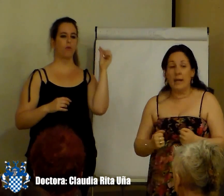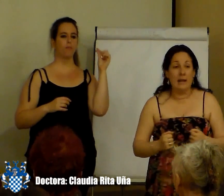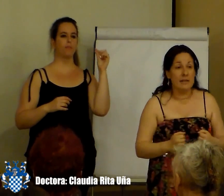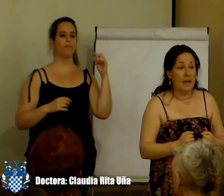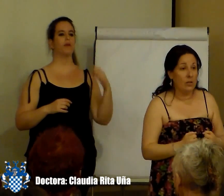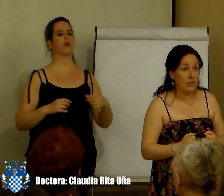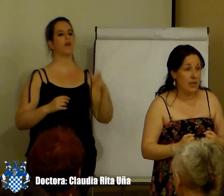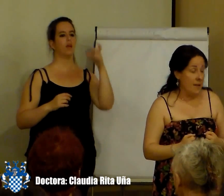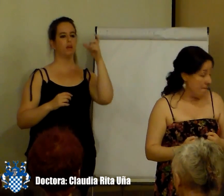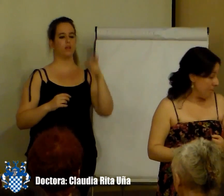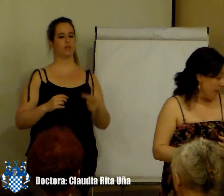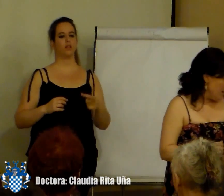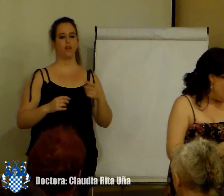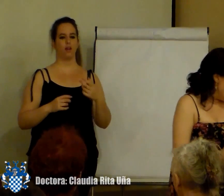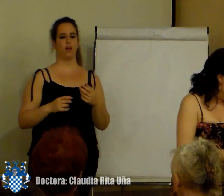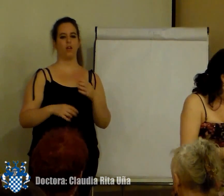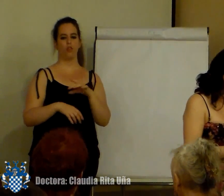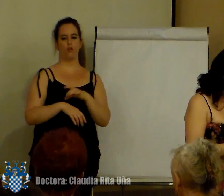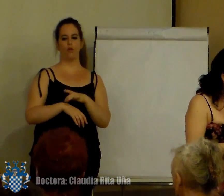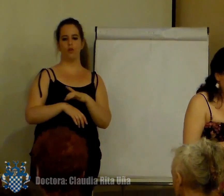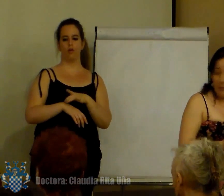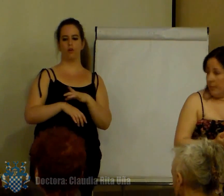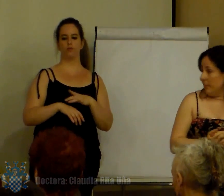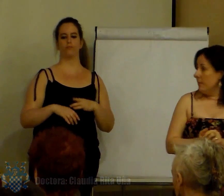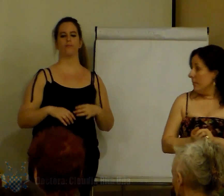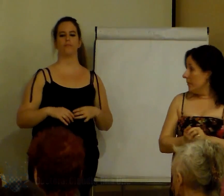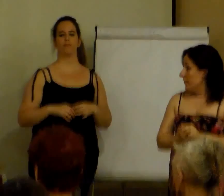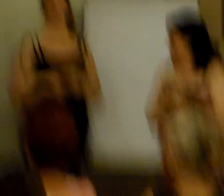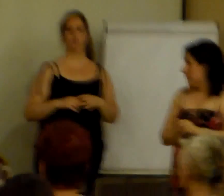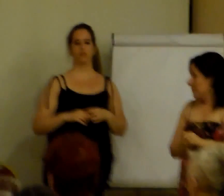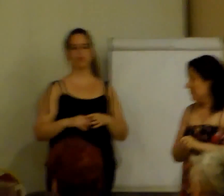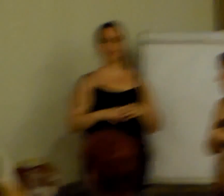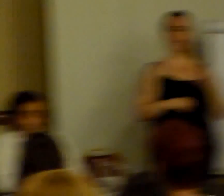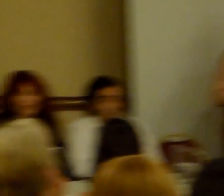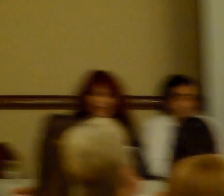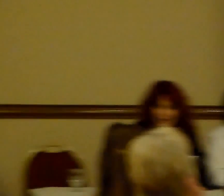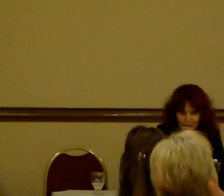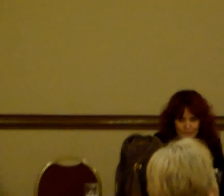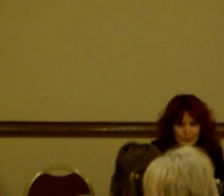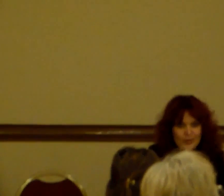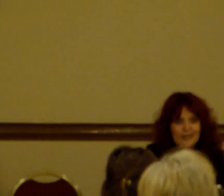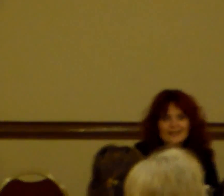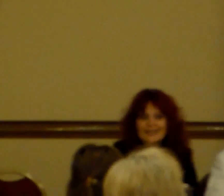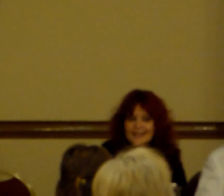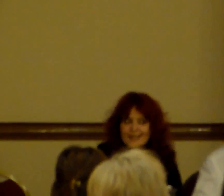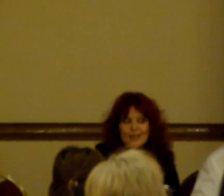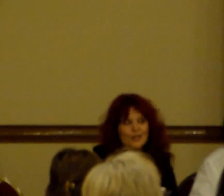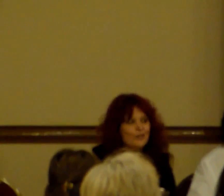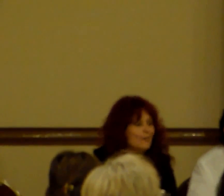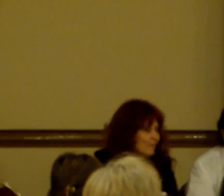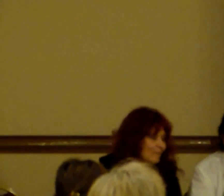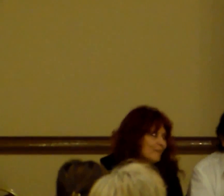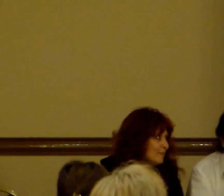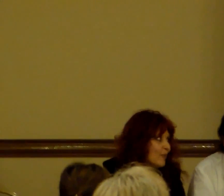dolor generalizado, ¿sí? No es muy frecuente, perdóname Claudia, tenemos pocas consultas,